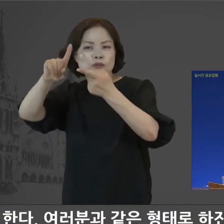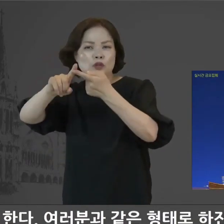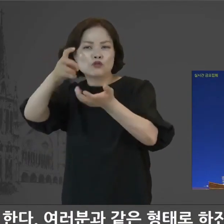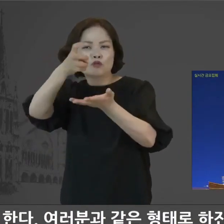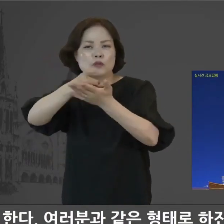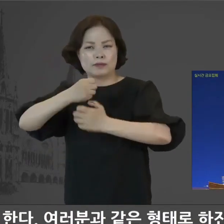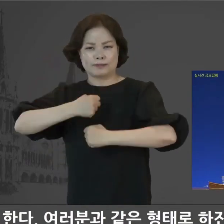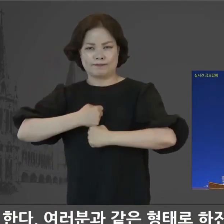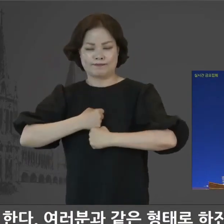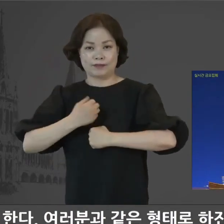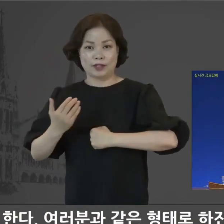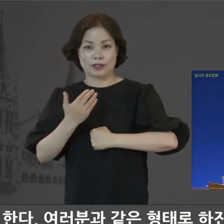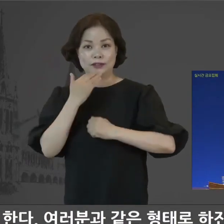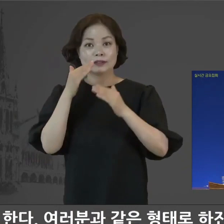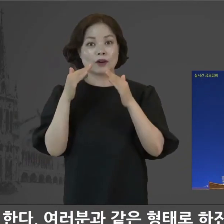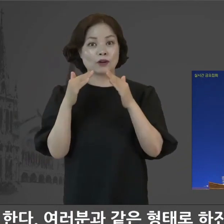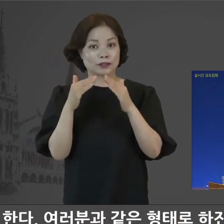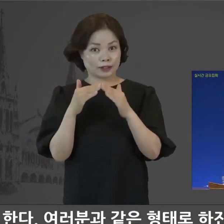지키고 성전을